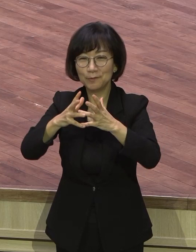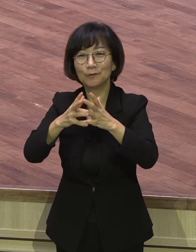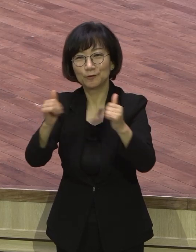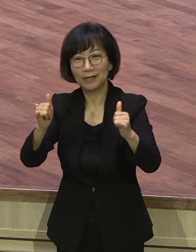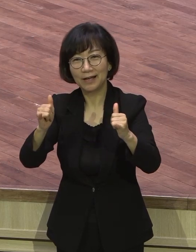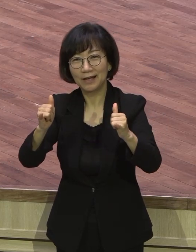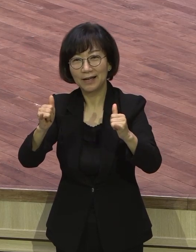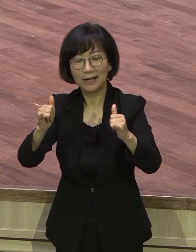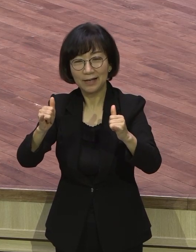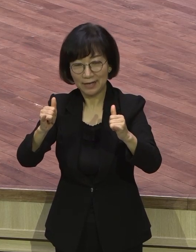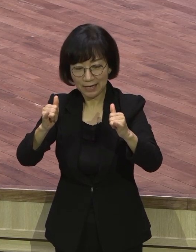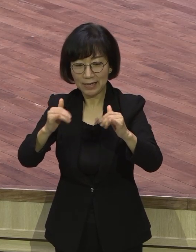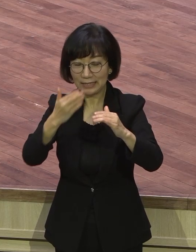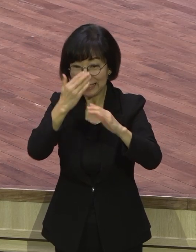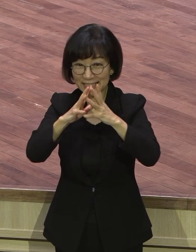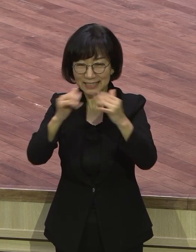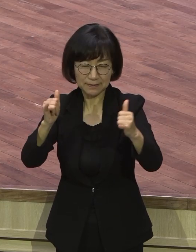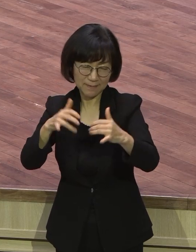이겼다.